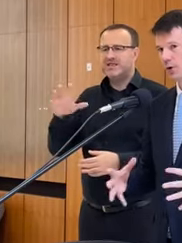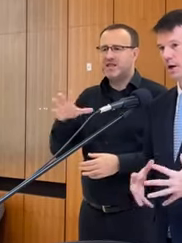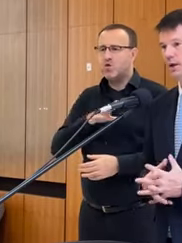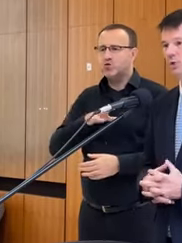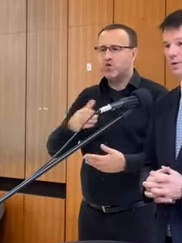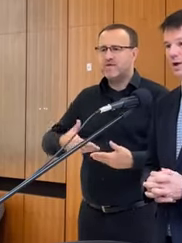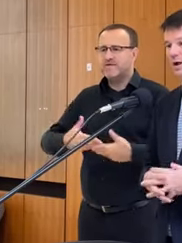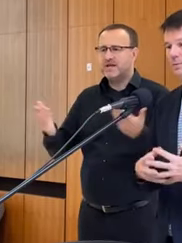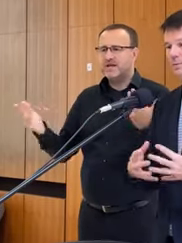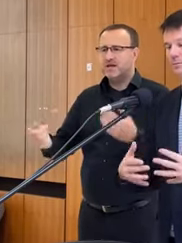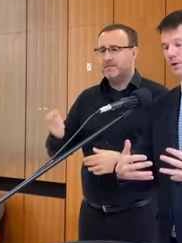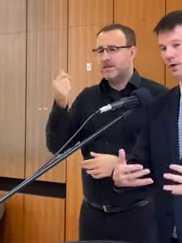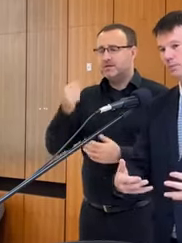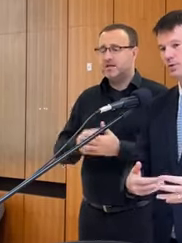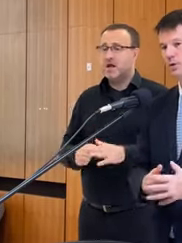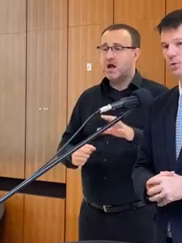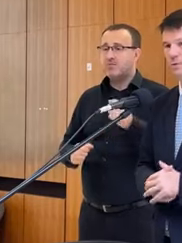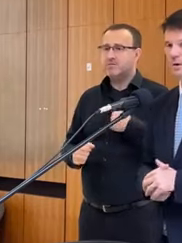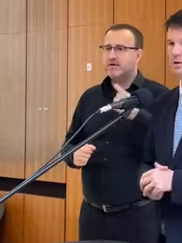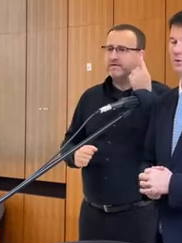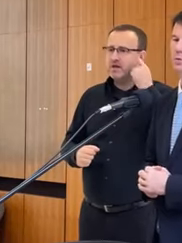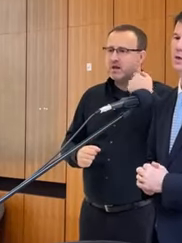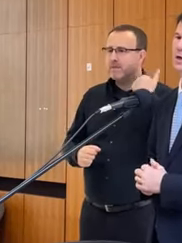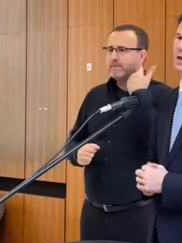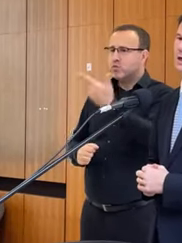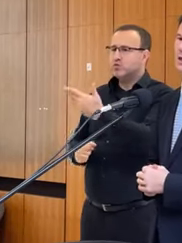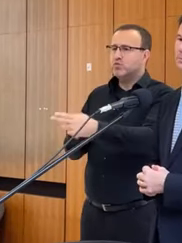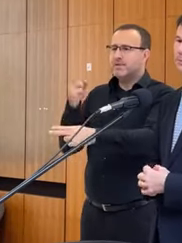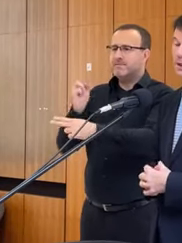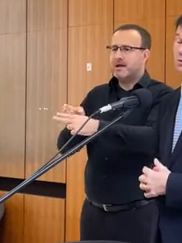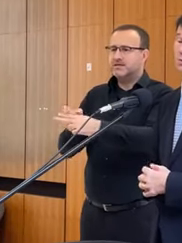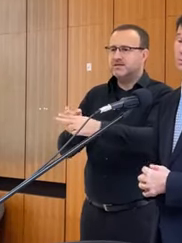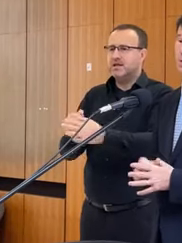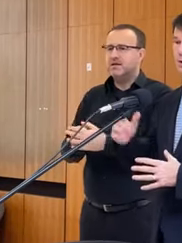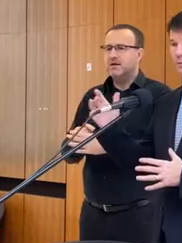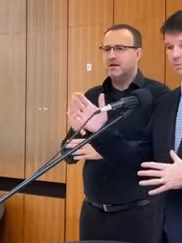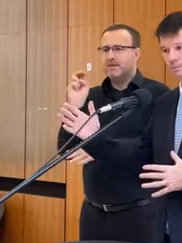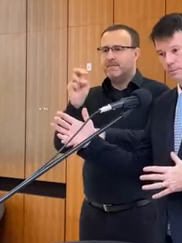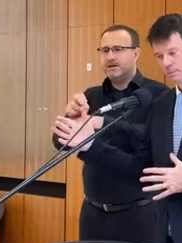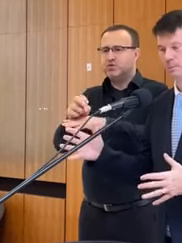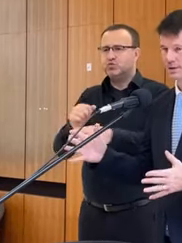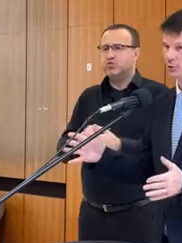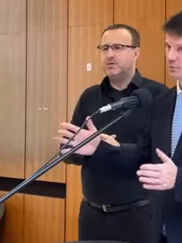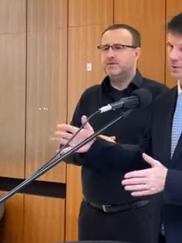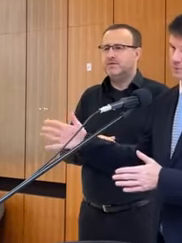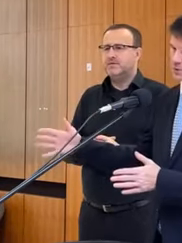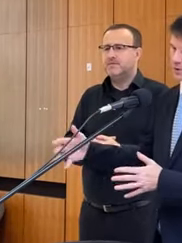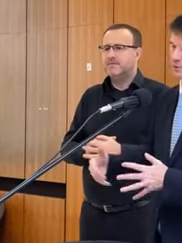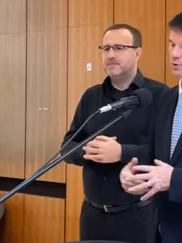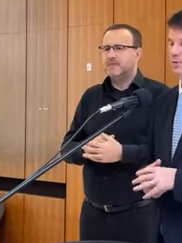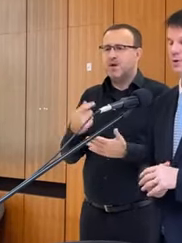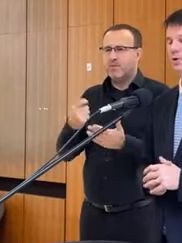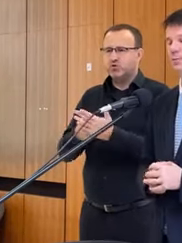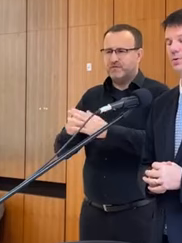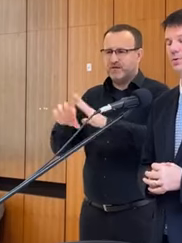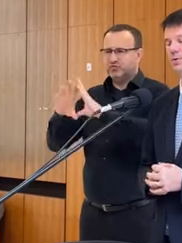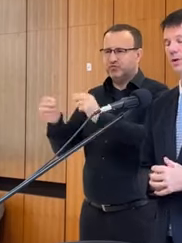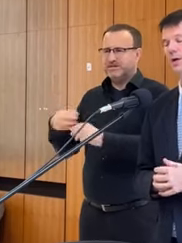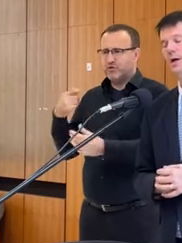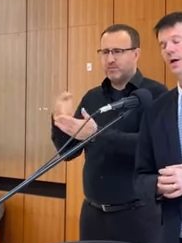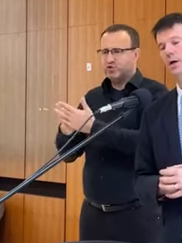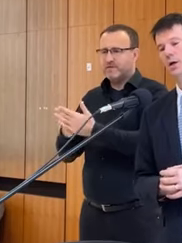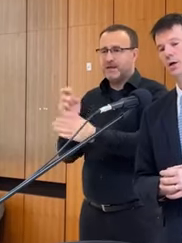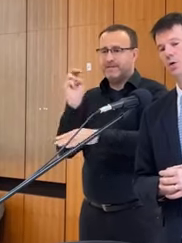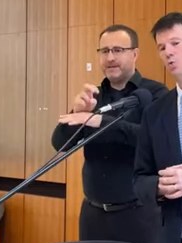verejné zdroje, ale na druhej strane, aby sme vedeli poskytnúť aj pacientom prístup, pacientom myslím poistený vo všeobecnej zdravotnej